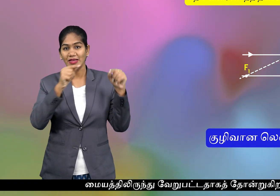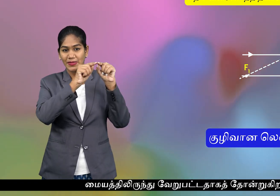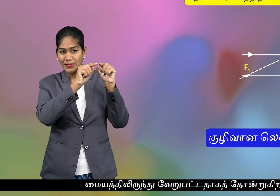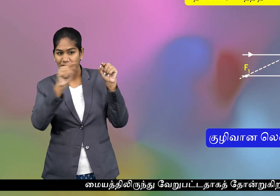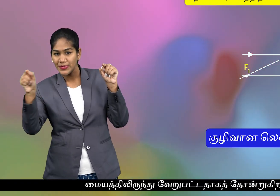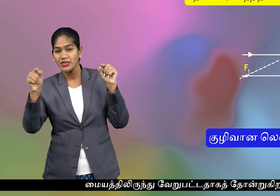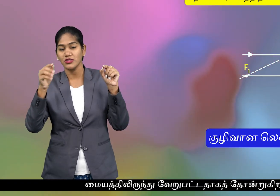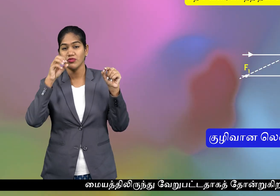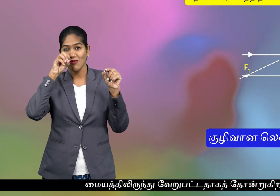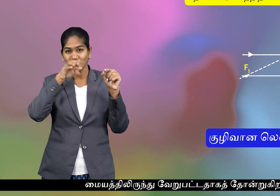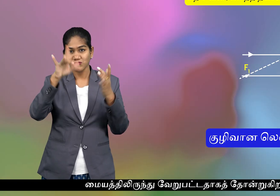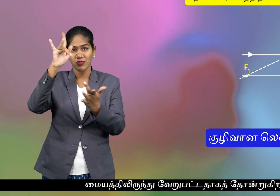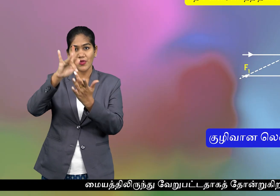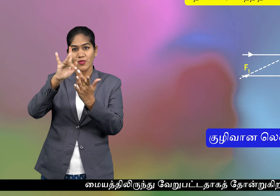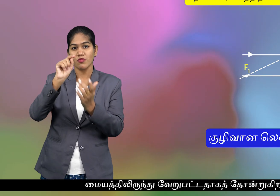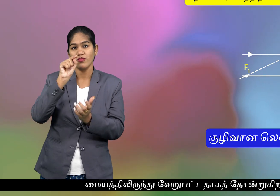மையத்திலிருந்து வேறுபட்டதாக தோன்றுகிறது.